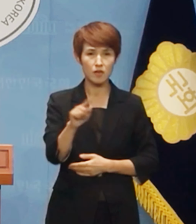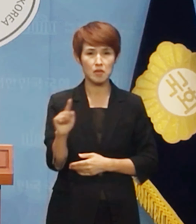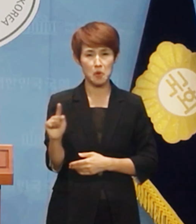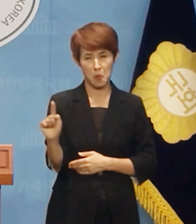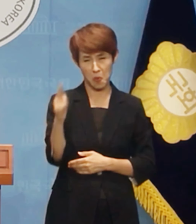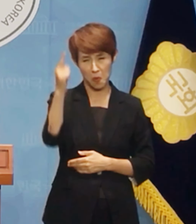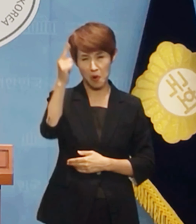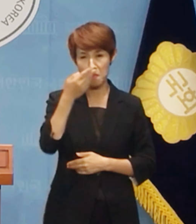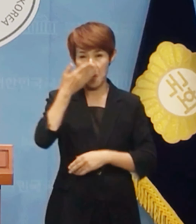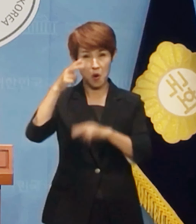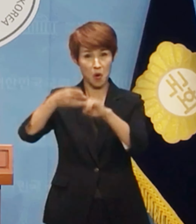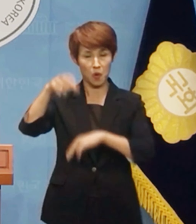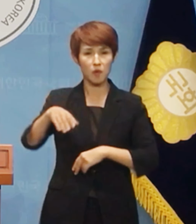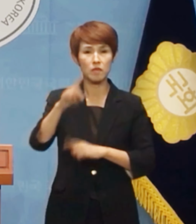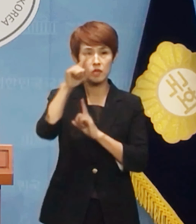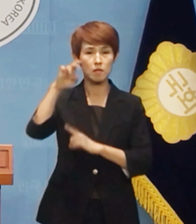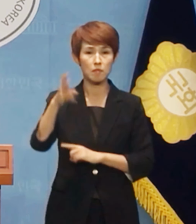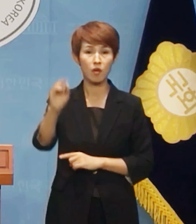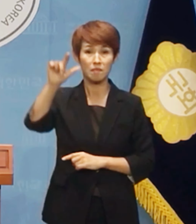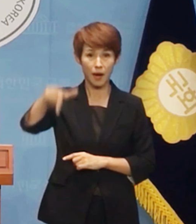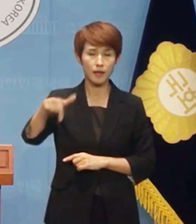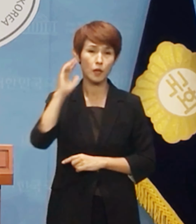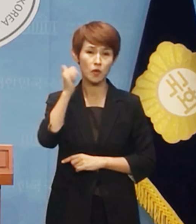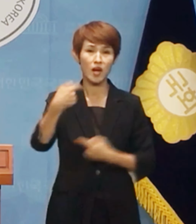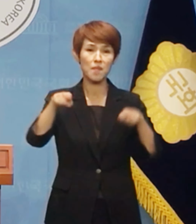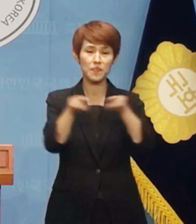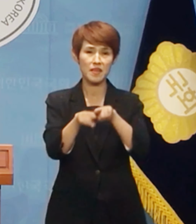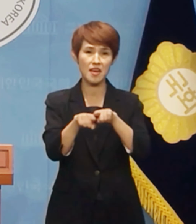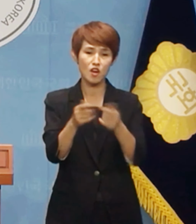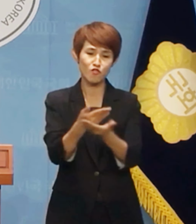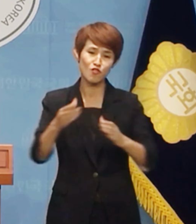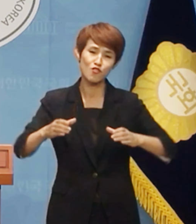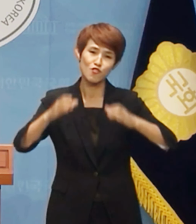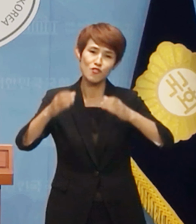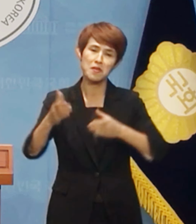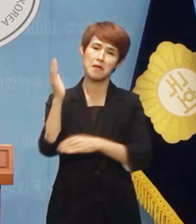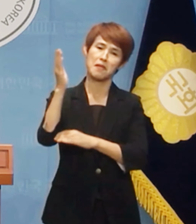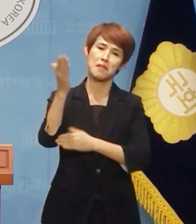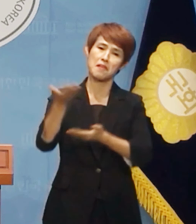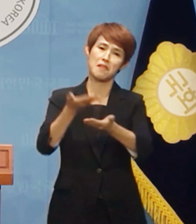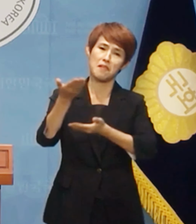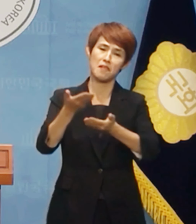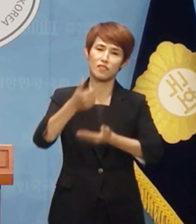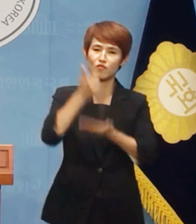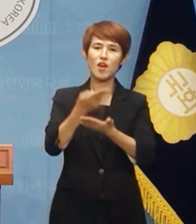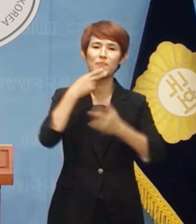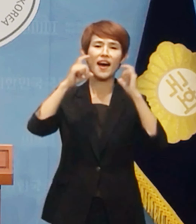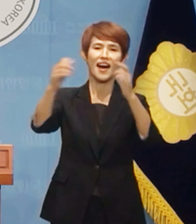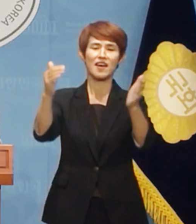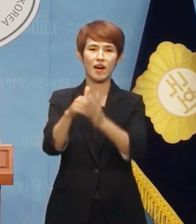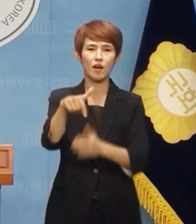식당에서 이명박 당시 대통령 당선인과 꼬리곰탕을 먹으면서 진수를 듣고 무영이 처분을 해